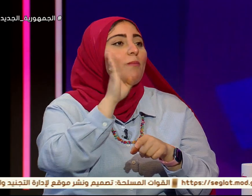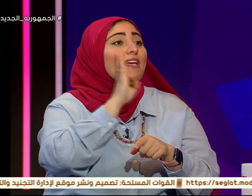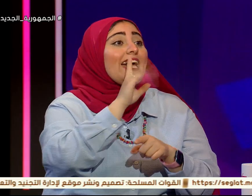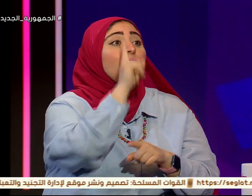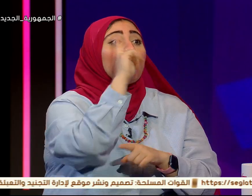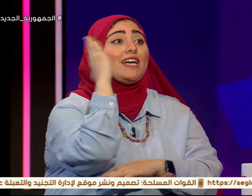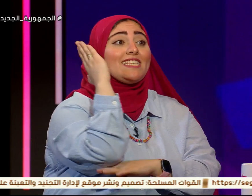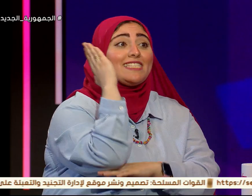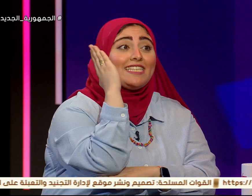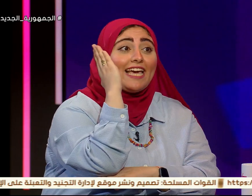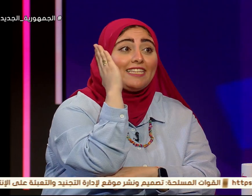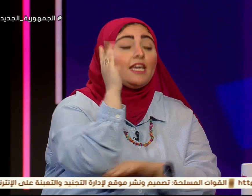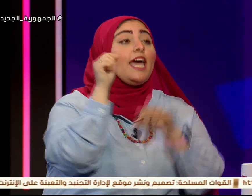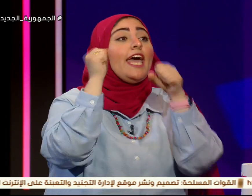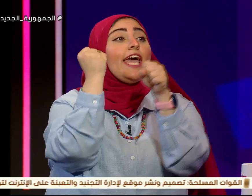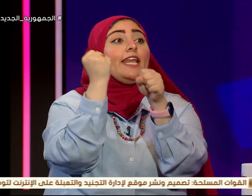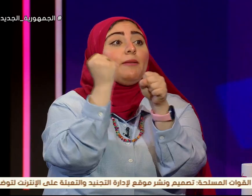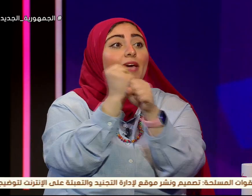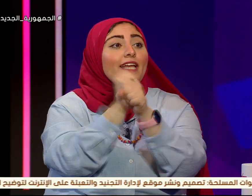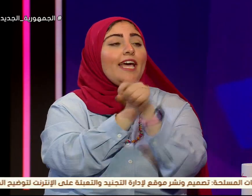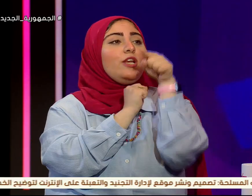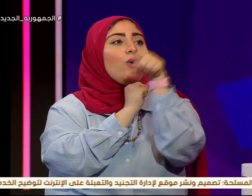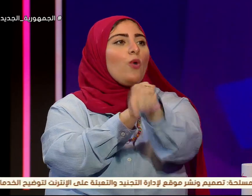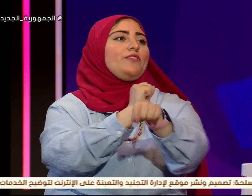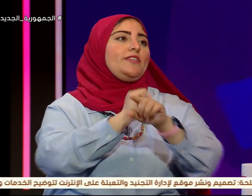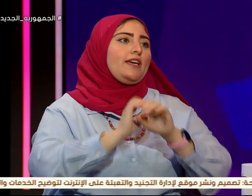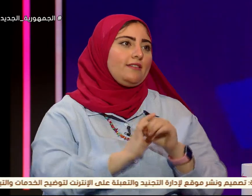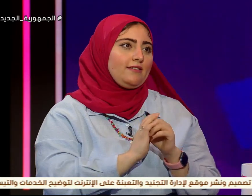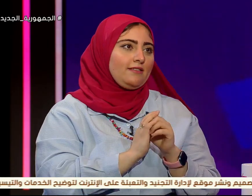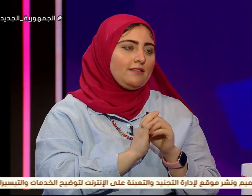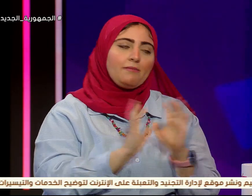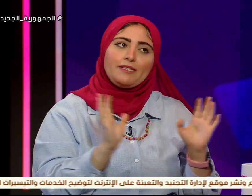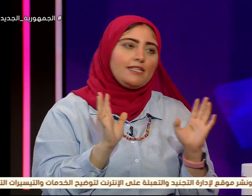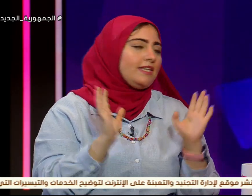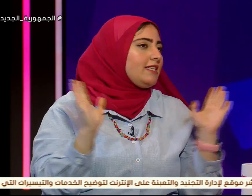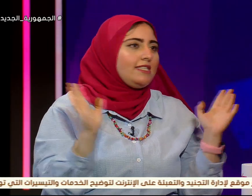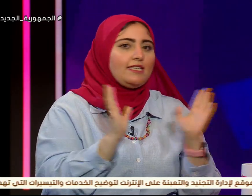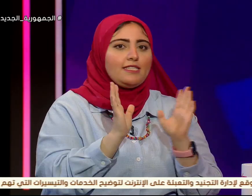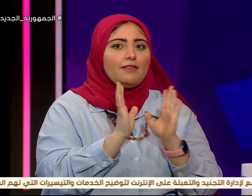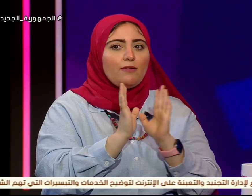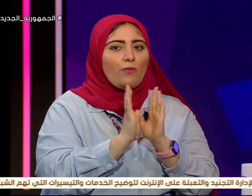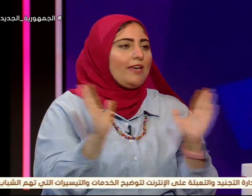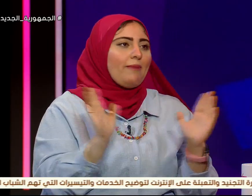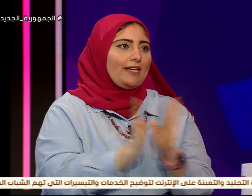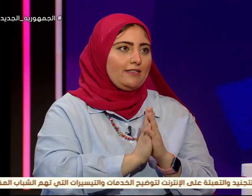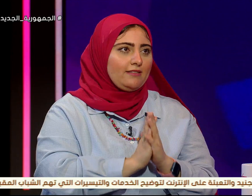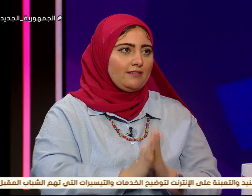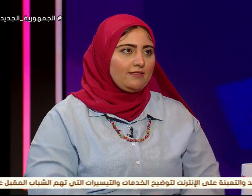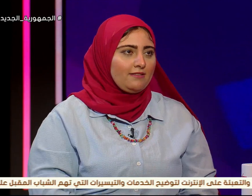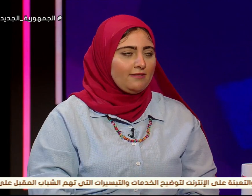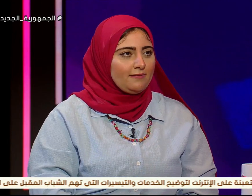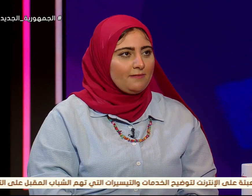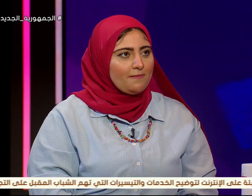هم يتعلموا اساسيات المهنه اللي هو فيها بس كده دي دي واجب عليه